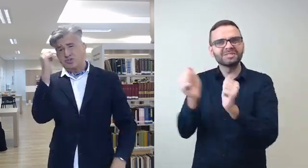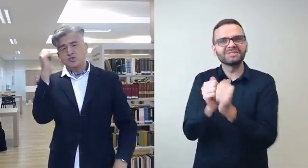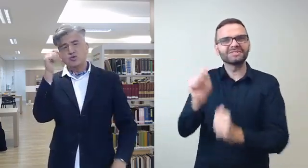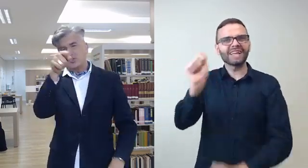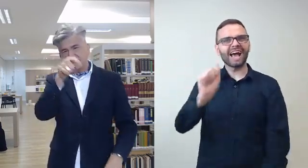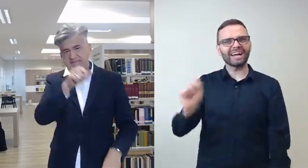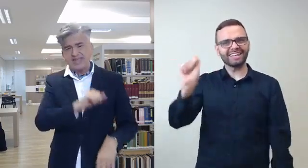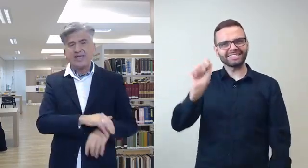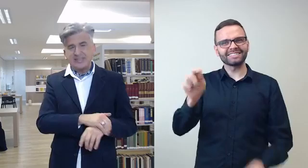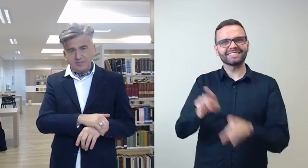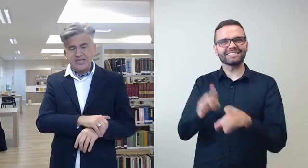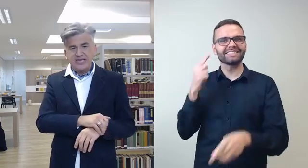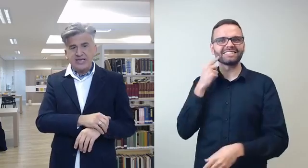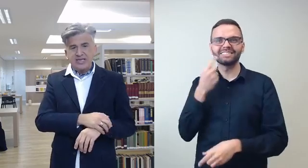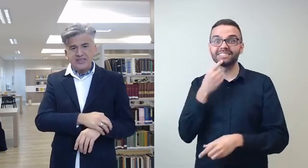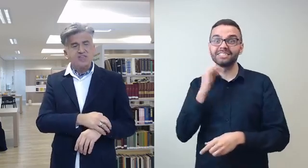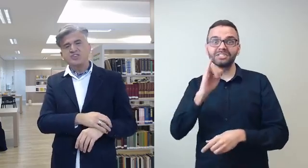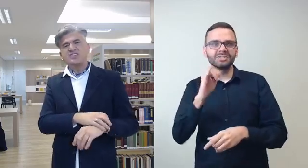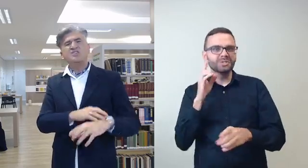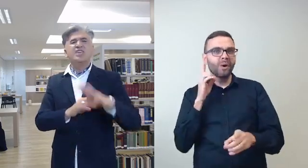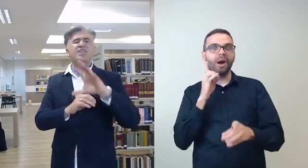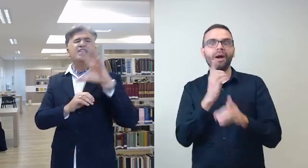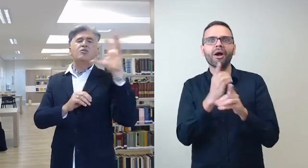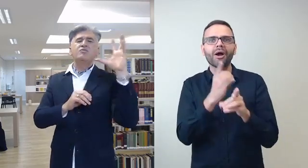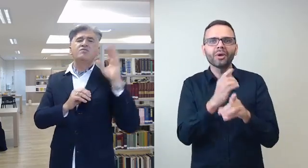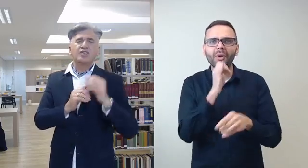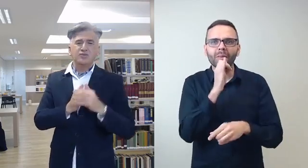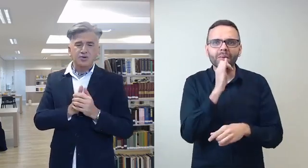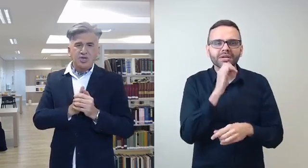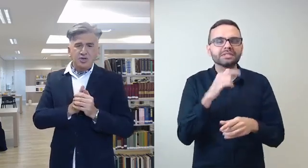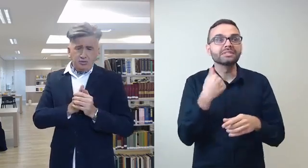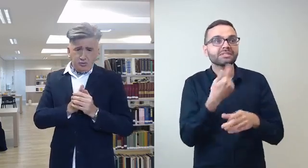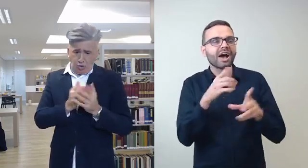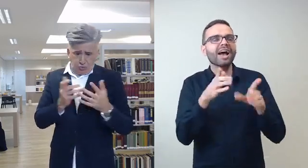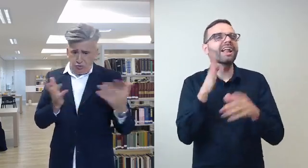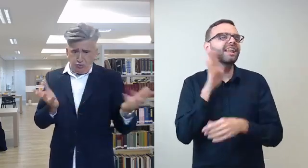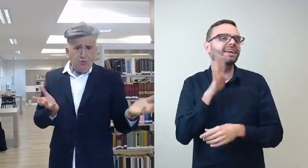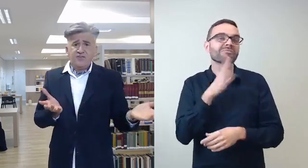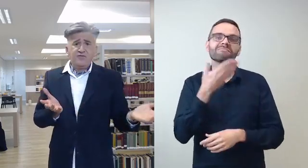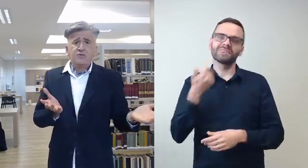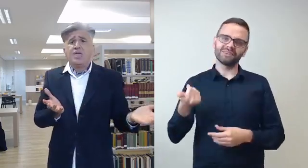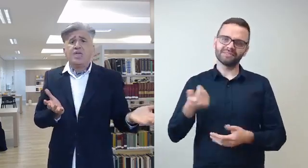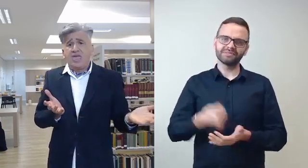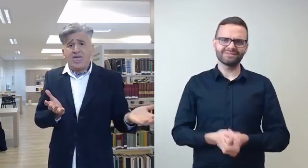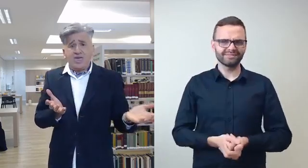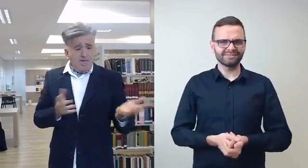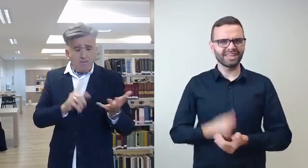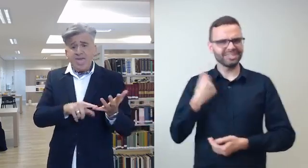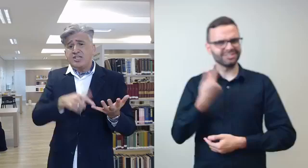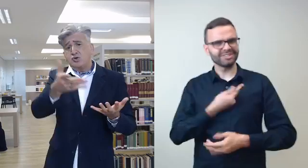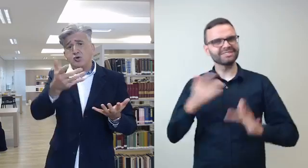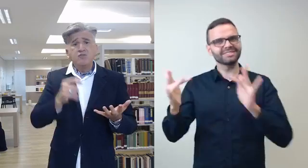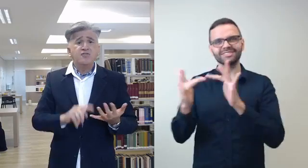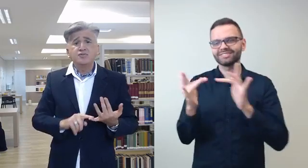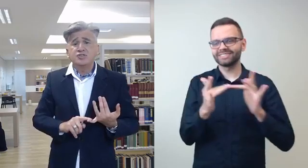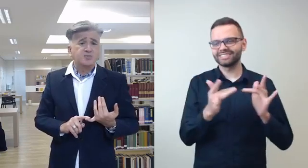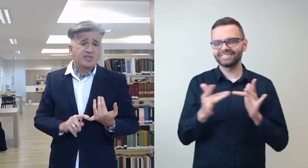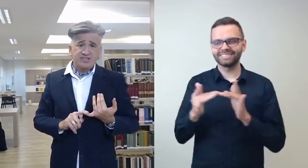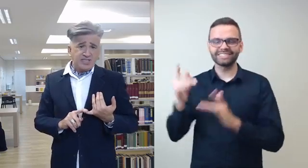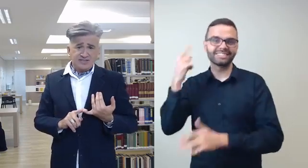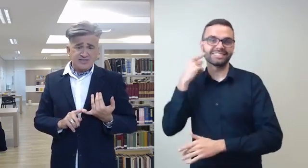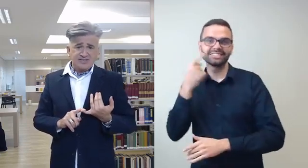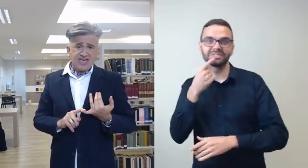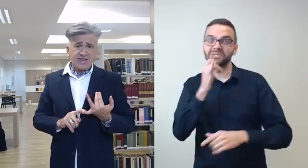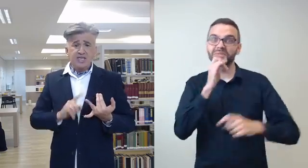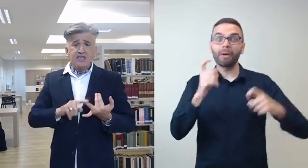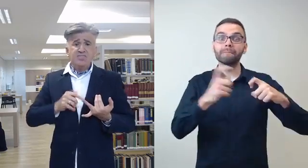contra um discurso que está aí na academia, de que você não tem que estar convivendo. Todo mundo convive com quem quer, médico convive com seus